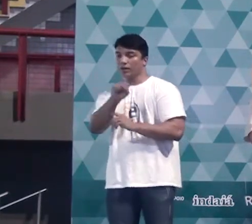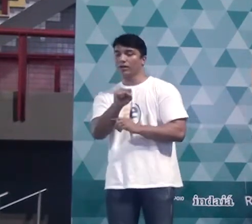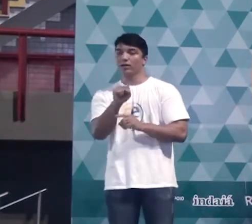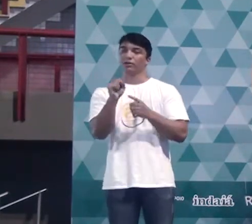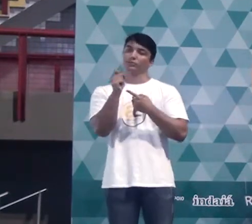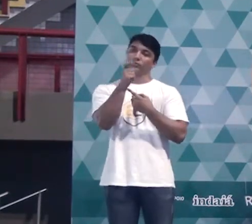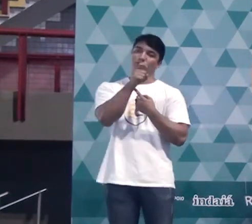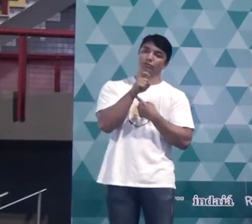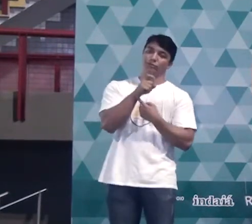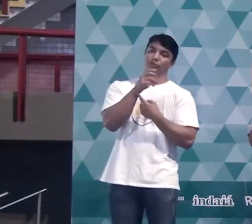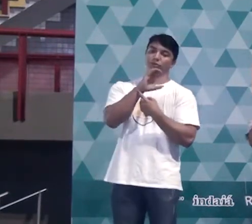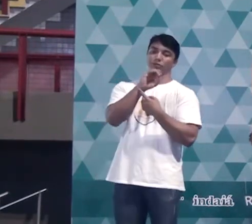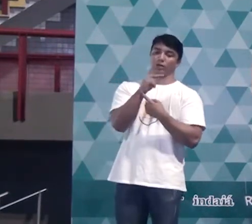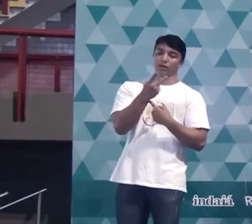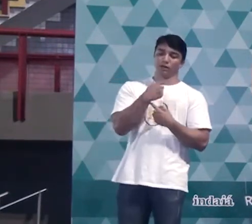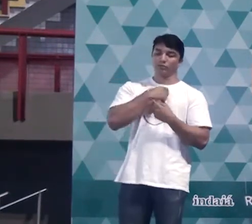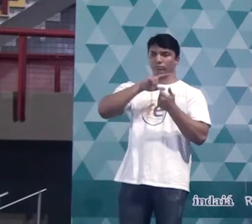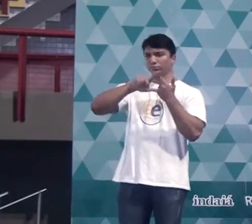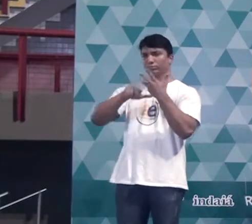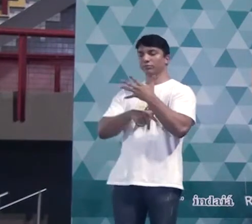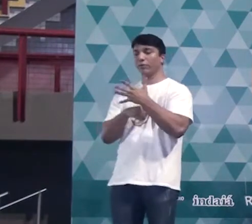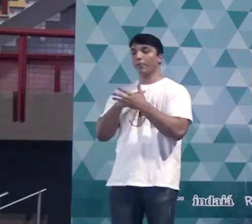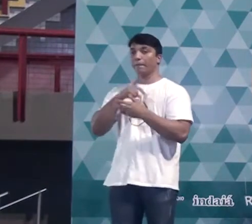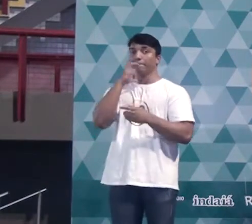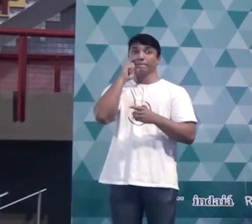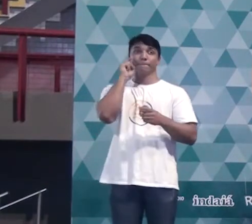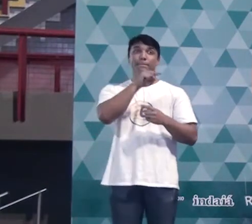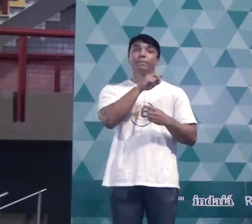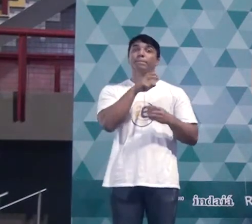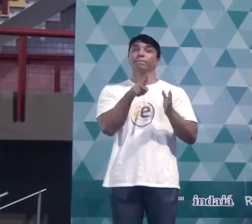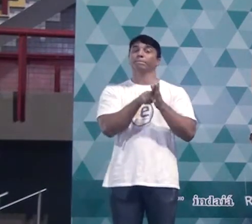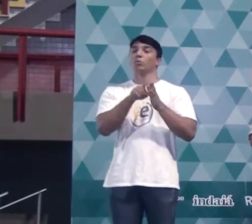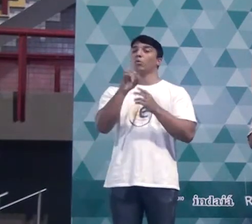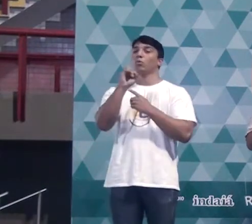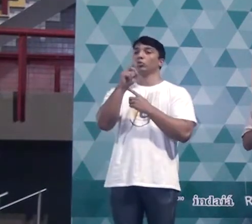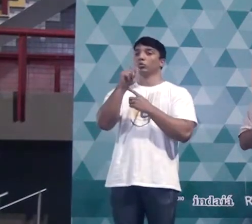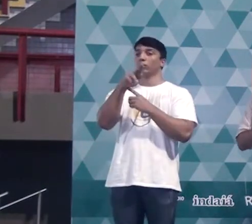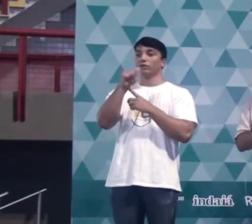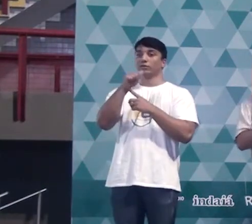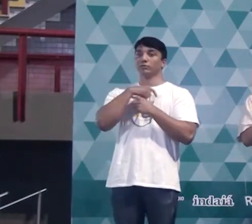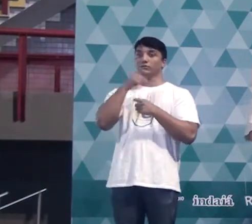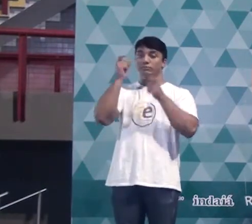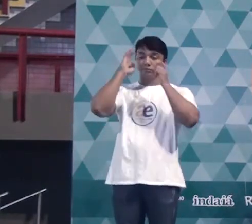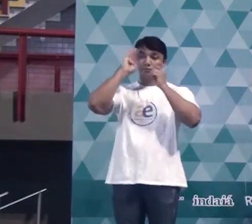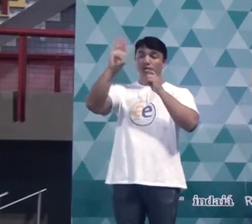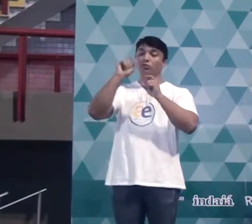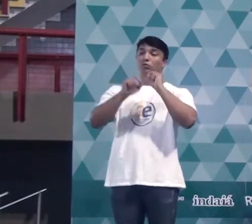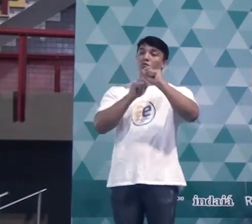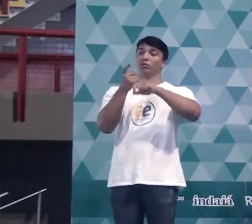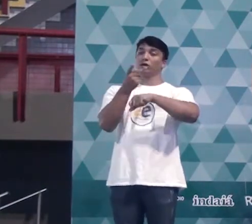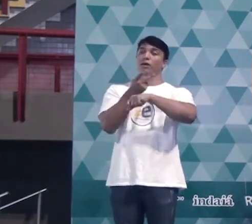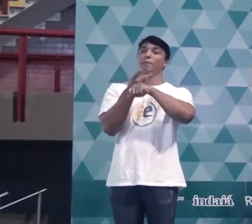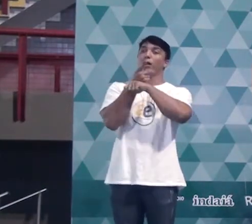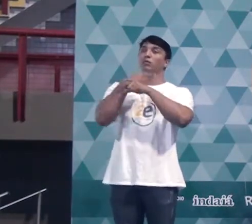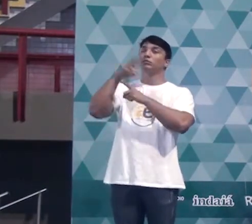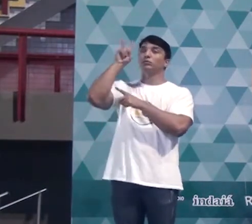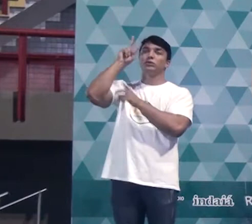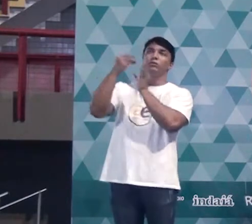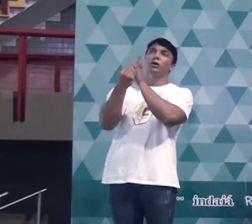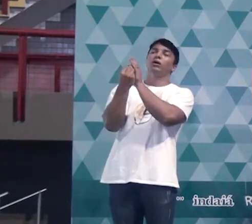cedilha e tal. Uma grande sacada da ortografia, né? Existem várias regrinhas, mas uma grande sacada é buscar a palavra de origem.